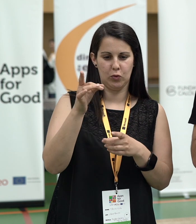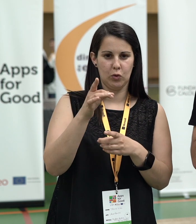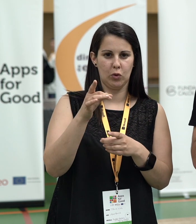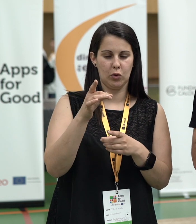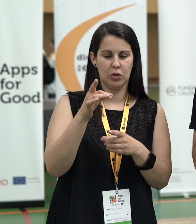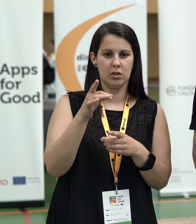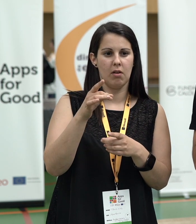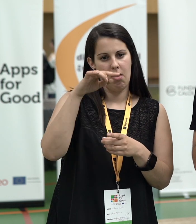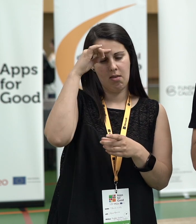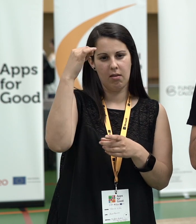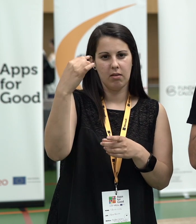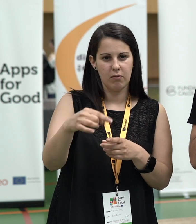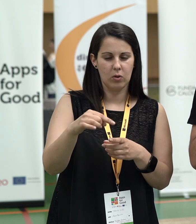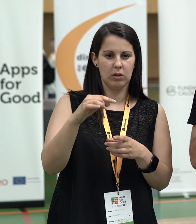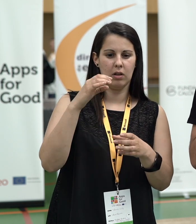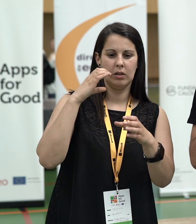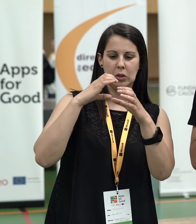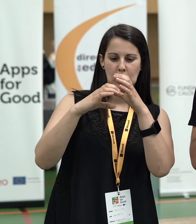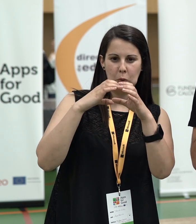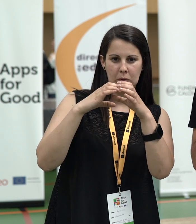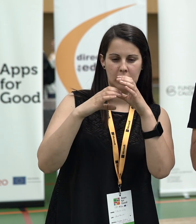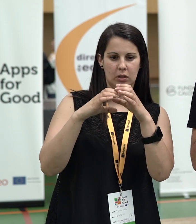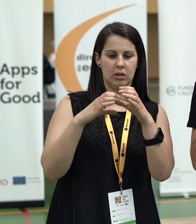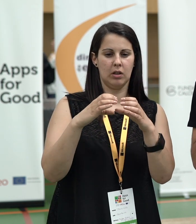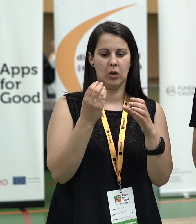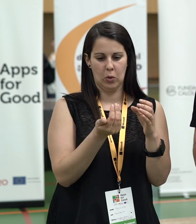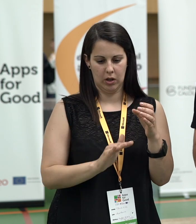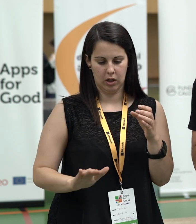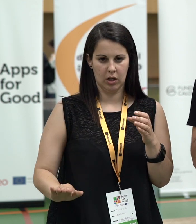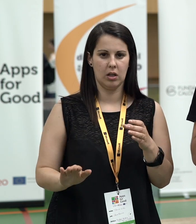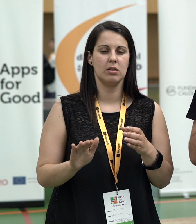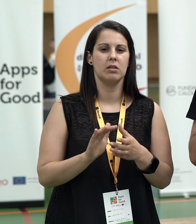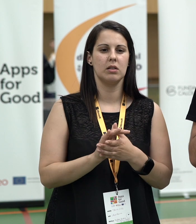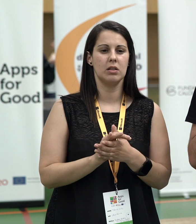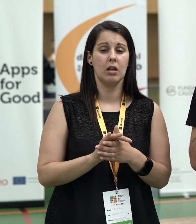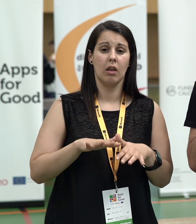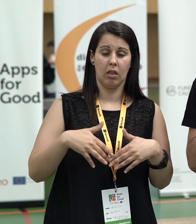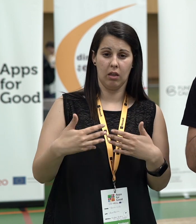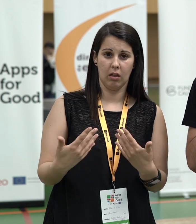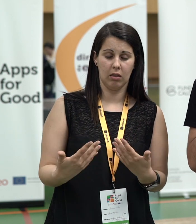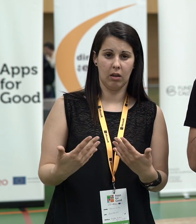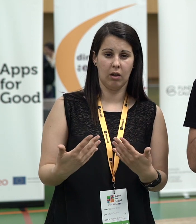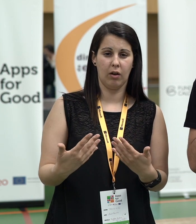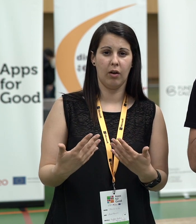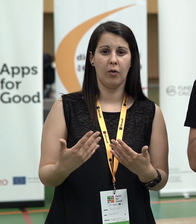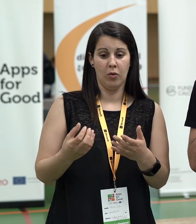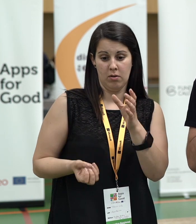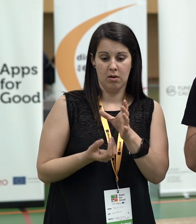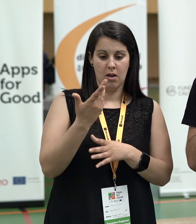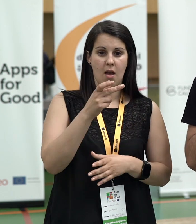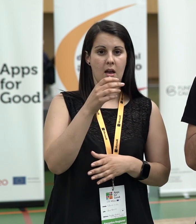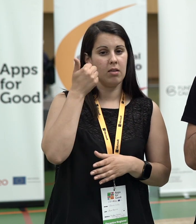bom que tenham problemas de comunicarem com as crianças então seja surgir esta aplicação